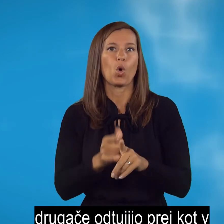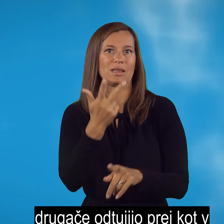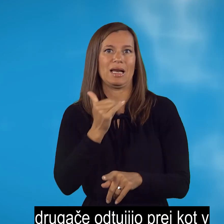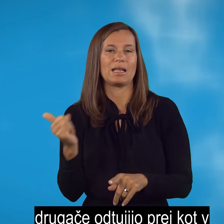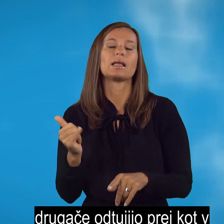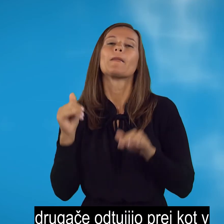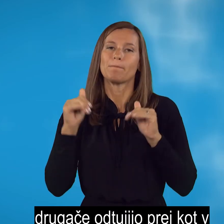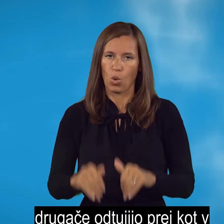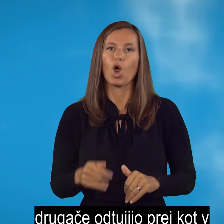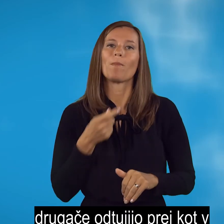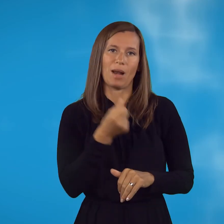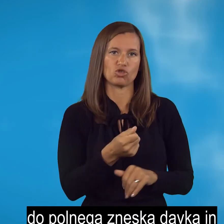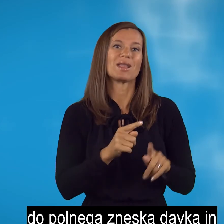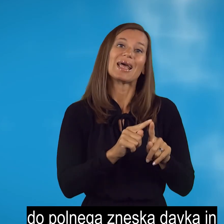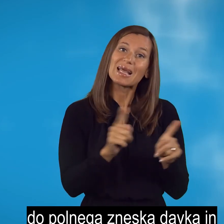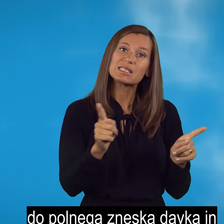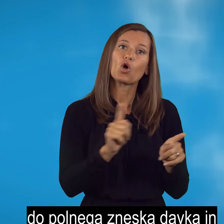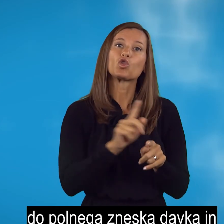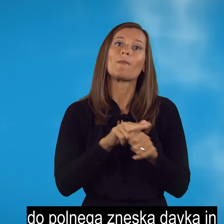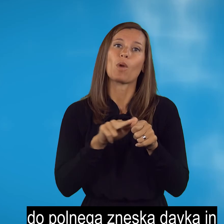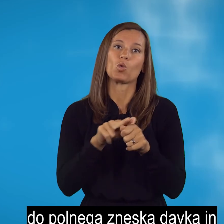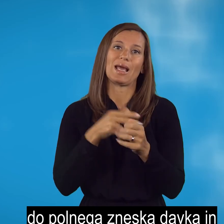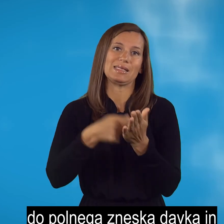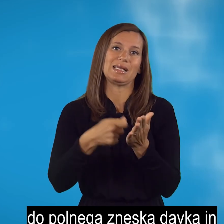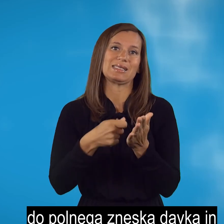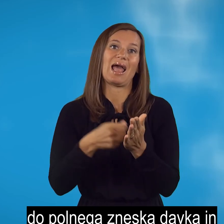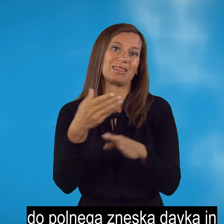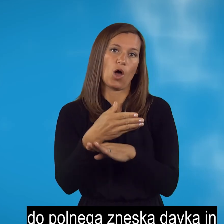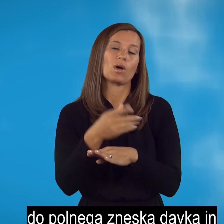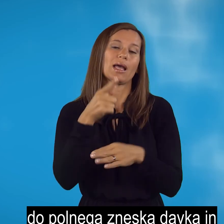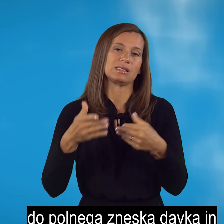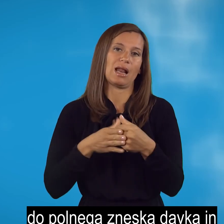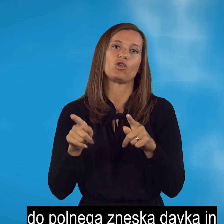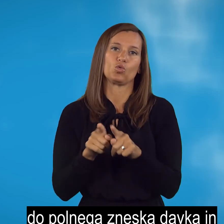morajo plačati razliko do polnega zneska davka in pripadajoče zamudne obresti.